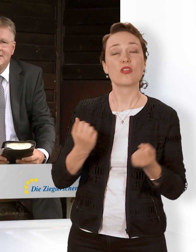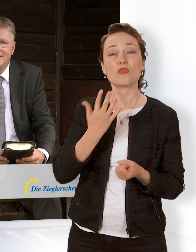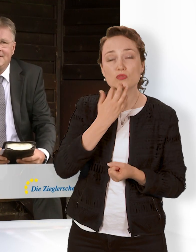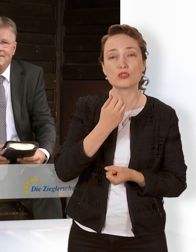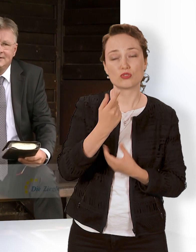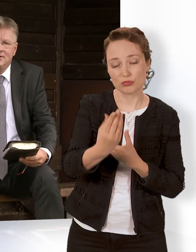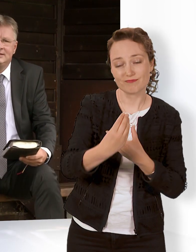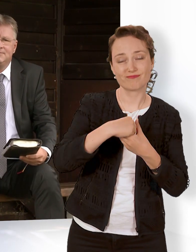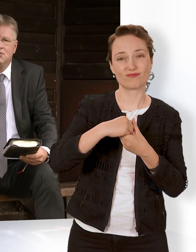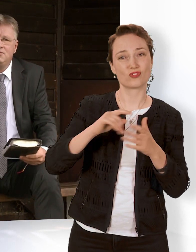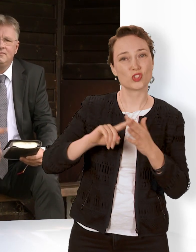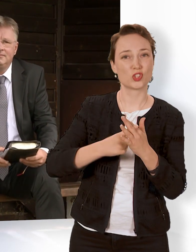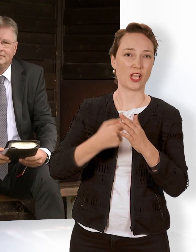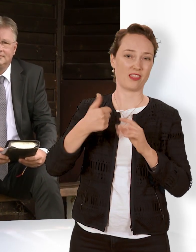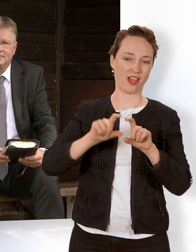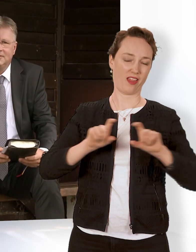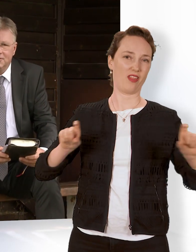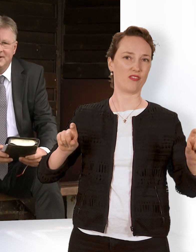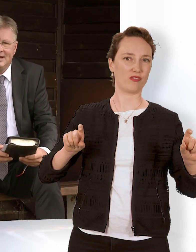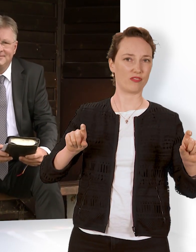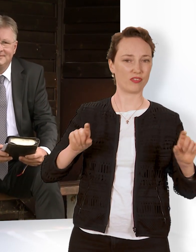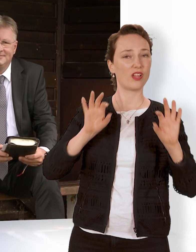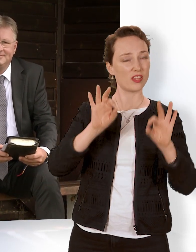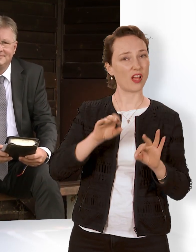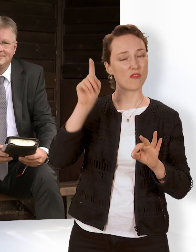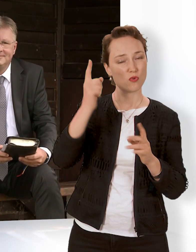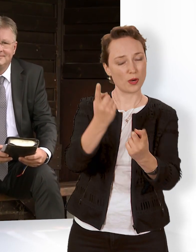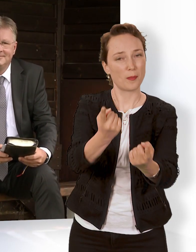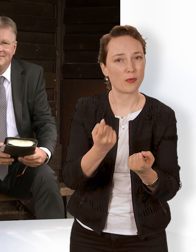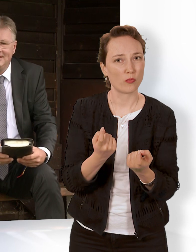haben. Dazu hat er Sie berufen und begabt.